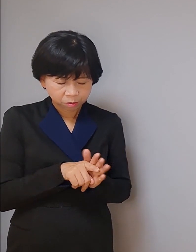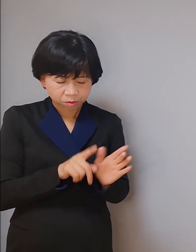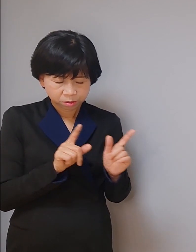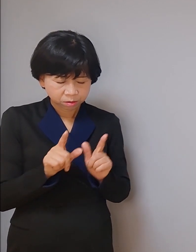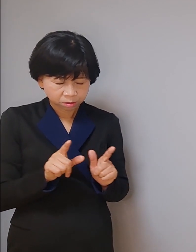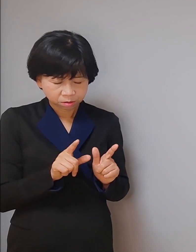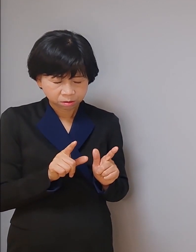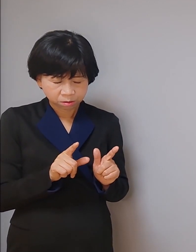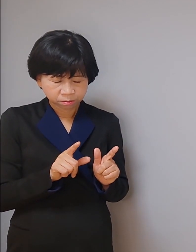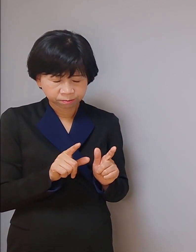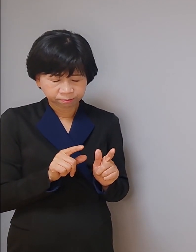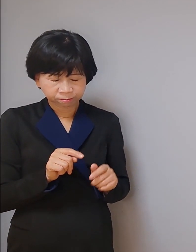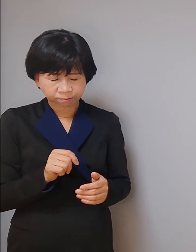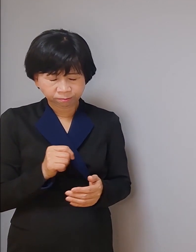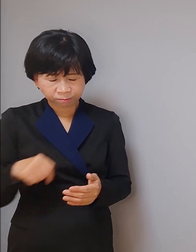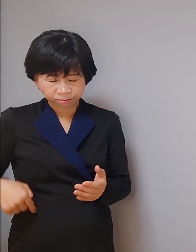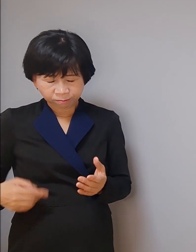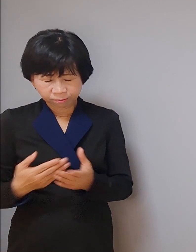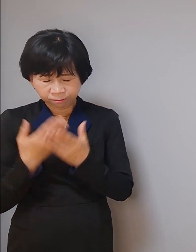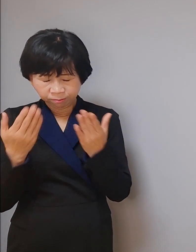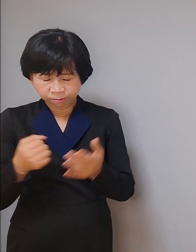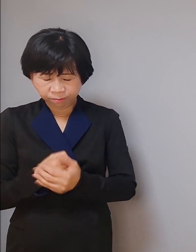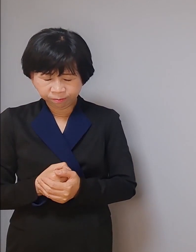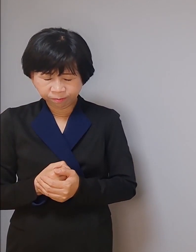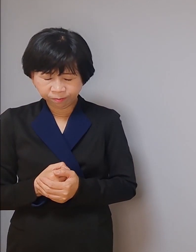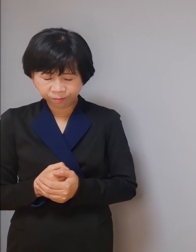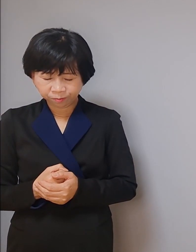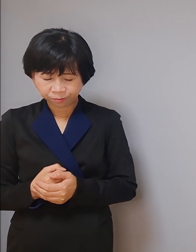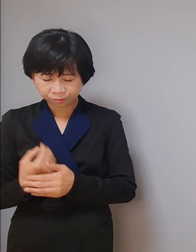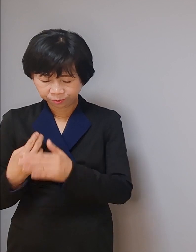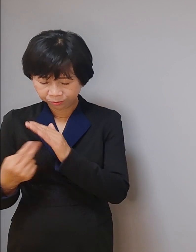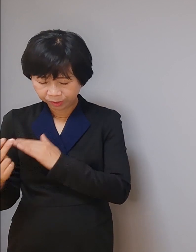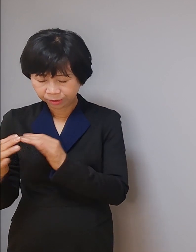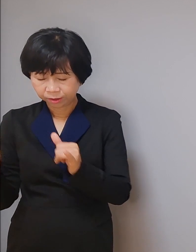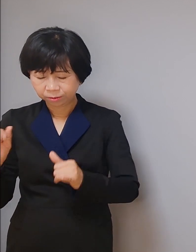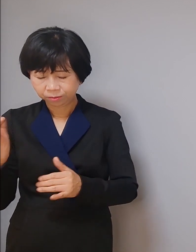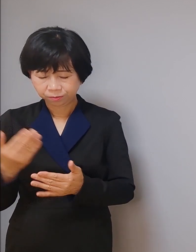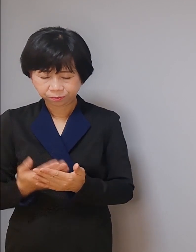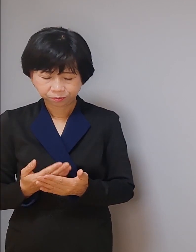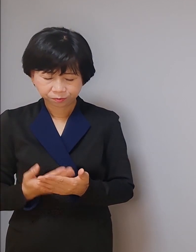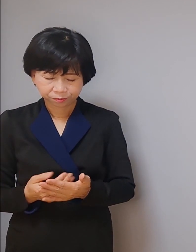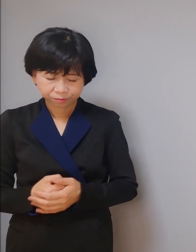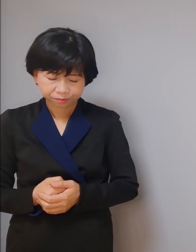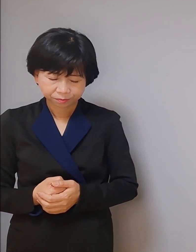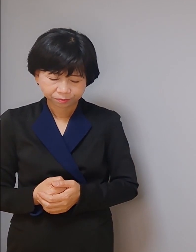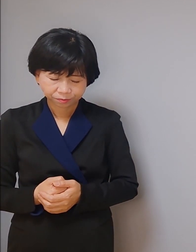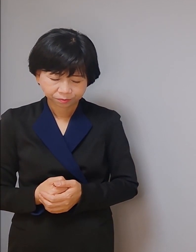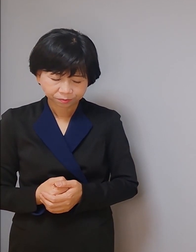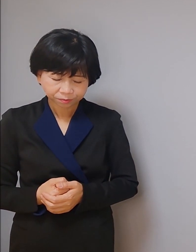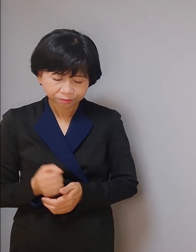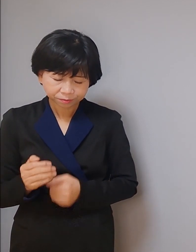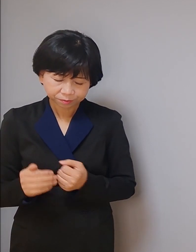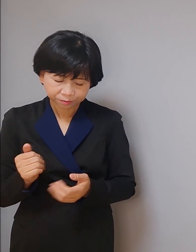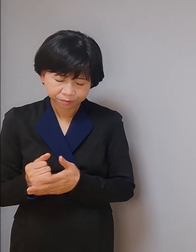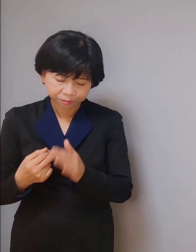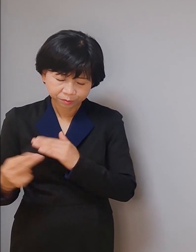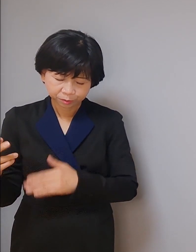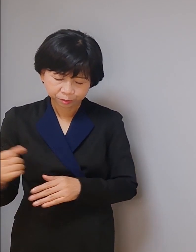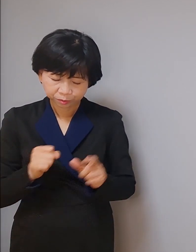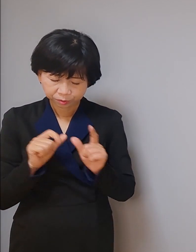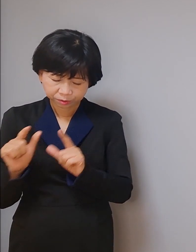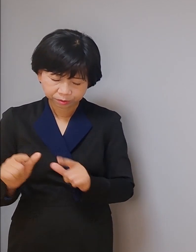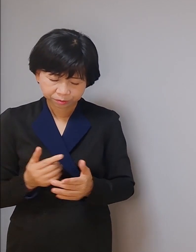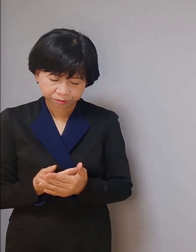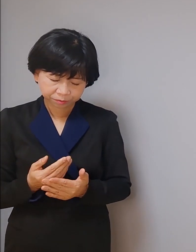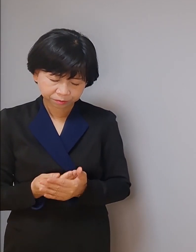회개합니다. 하나님 아버지, 비전 메이커가 되게 하여 주시옵소서. 하나님, 비전으로 살아가는 인생이 되게